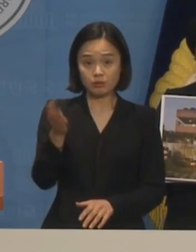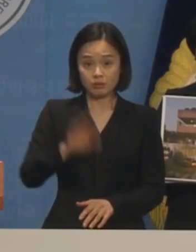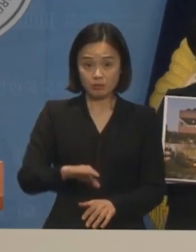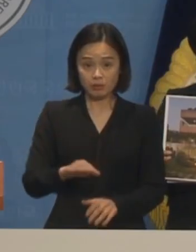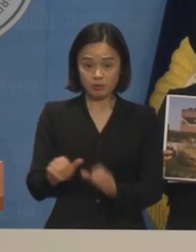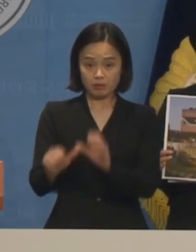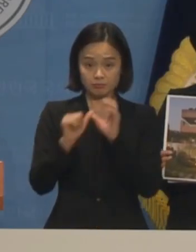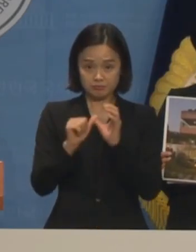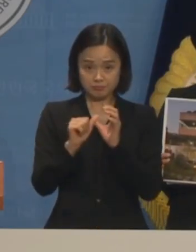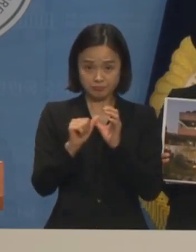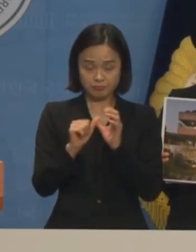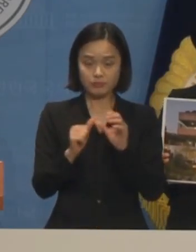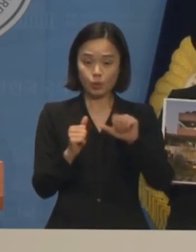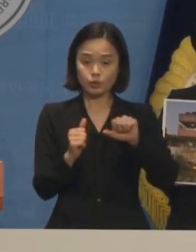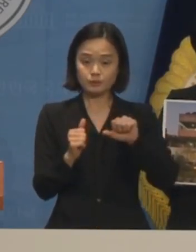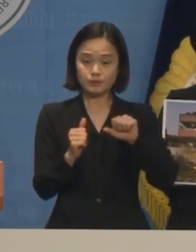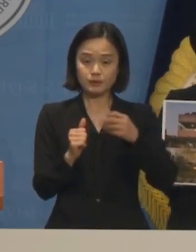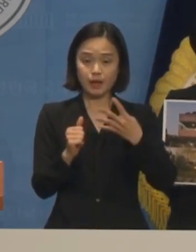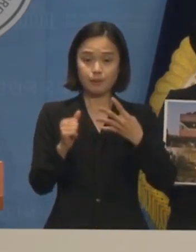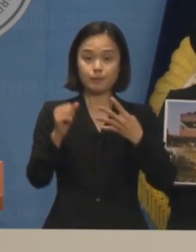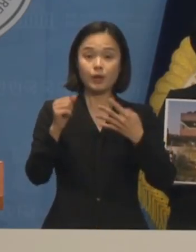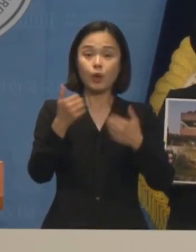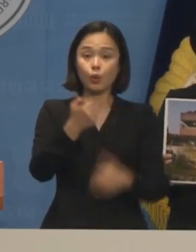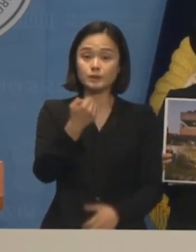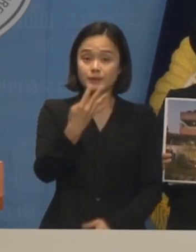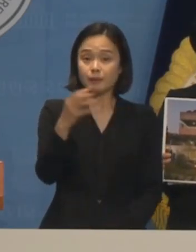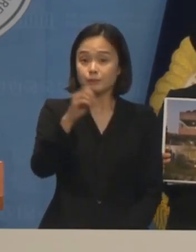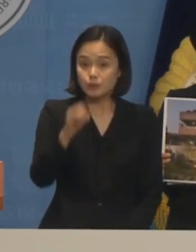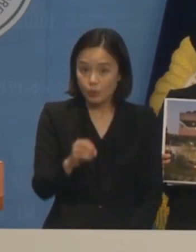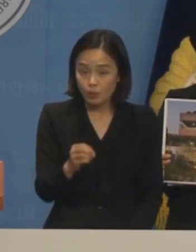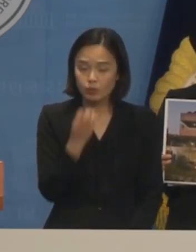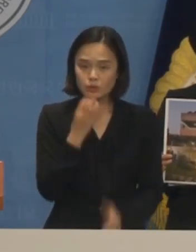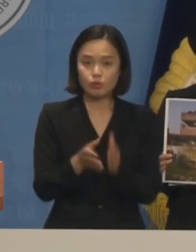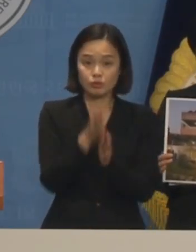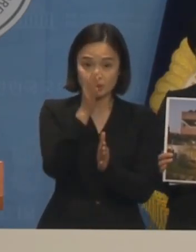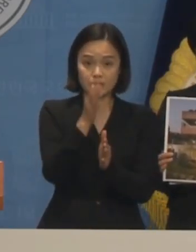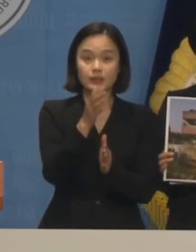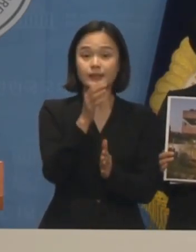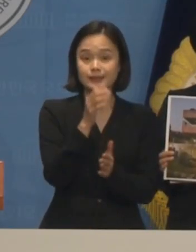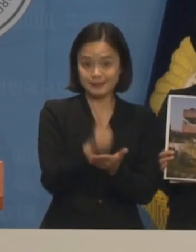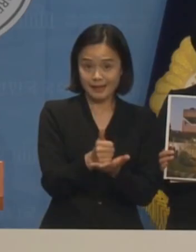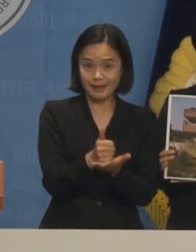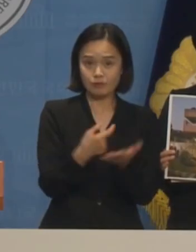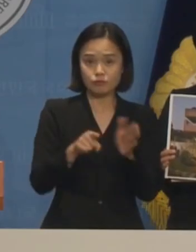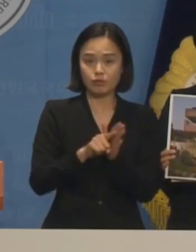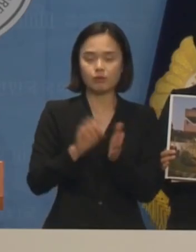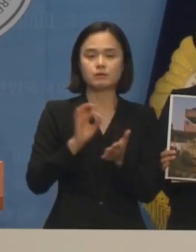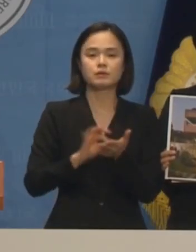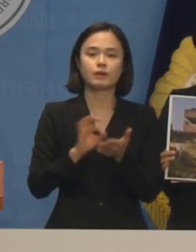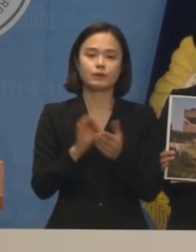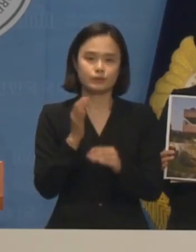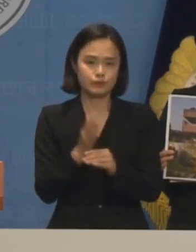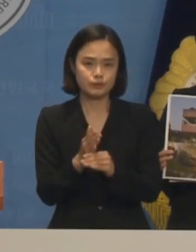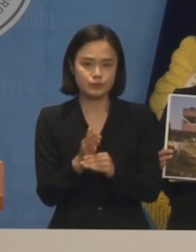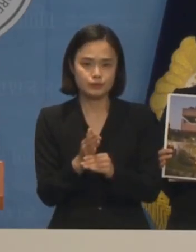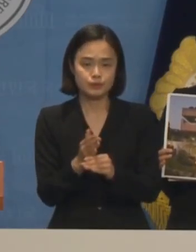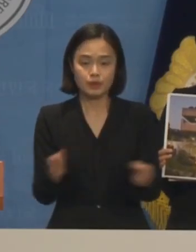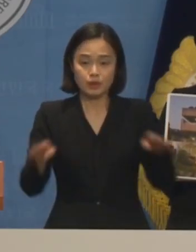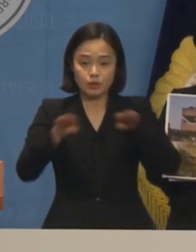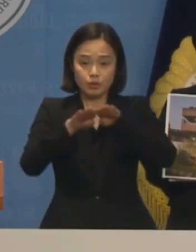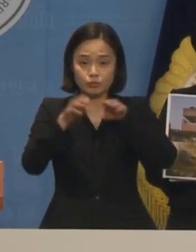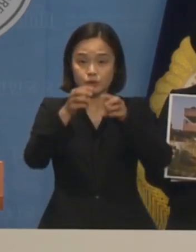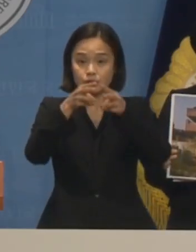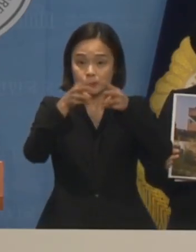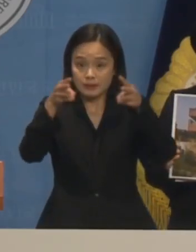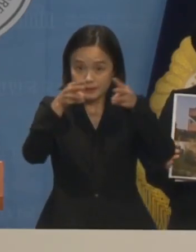교류협력이라는 명목하에 시장 주재 회의로 채워졌습니다. 특히 3층 전세를 시장